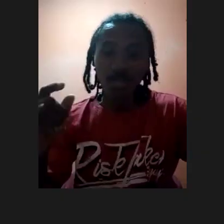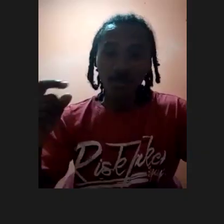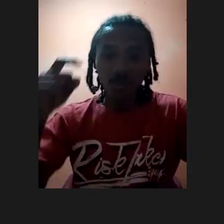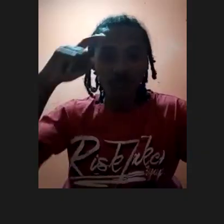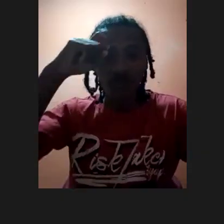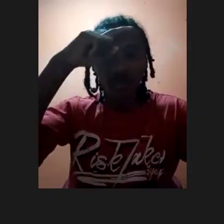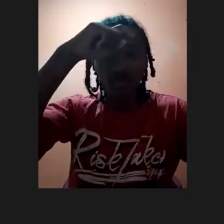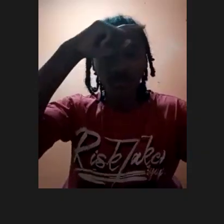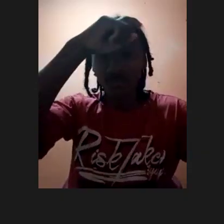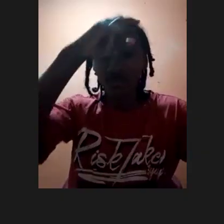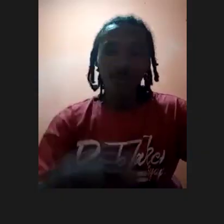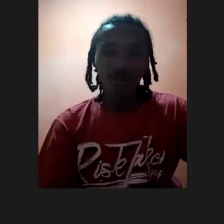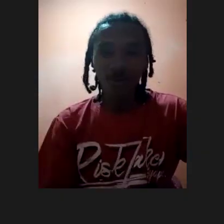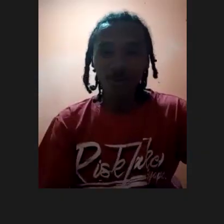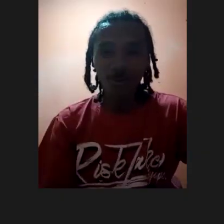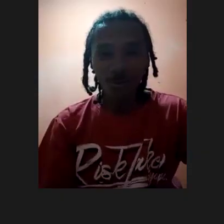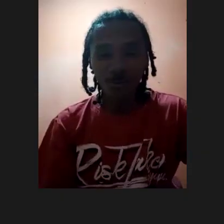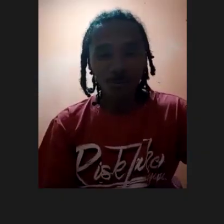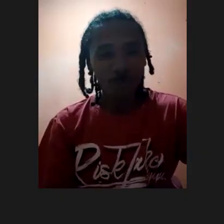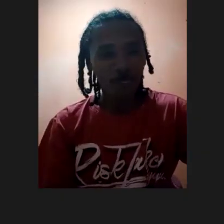Por exemplo, difícil.